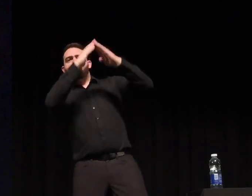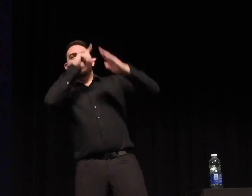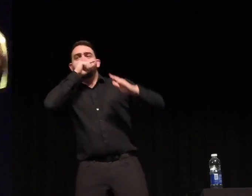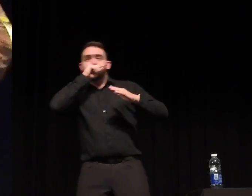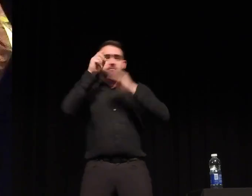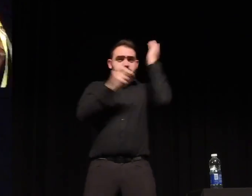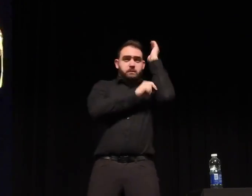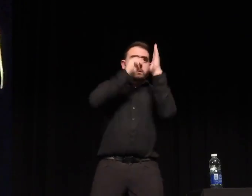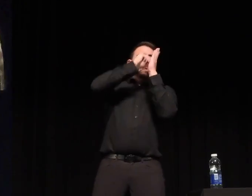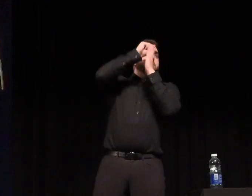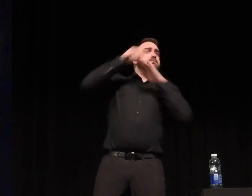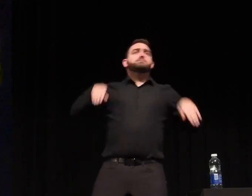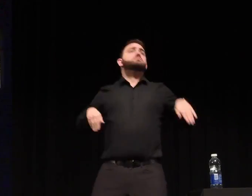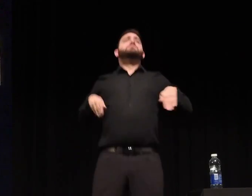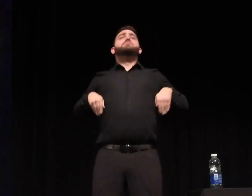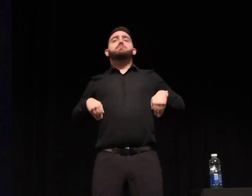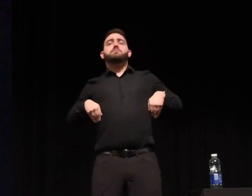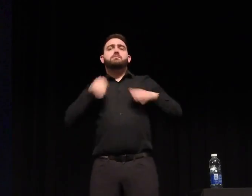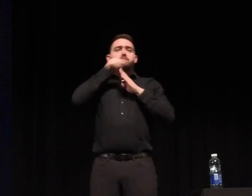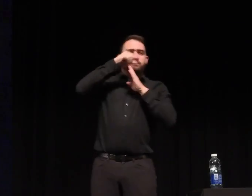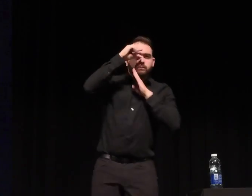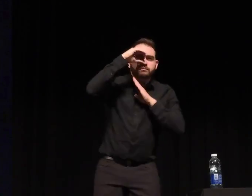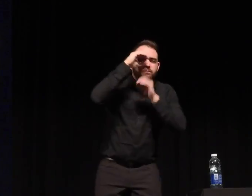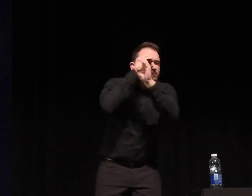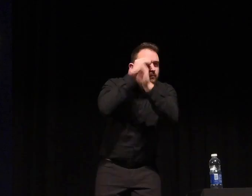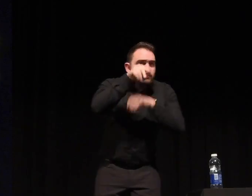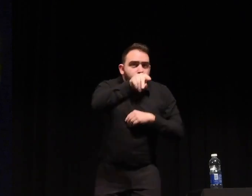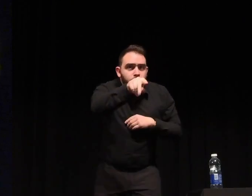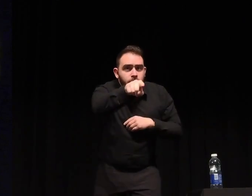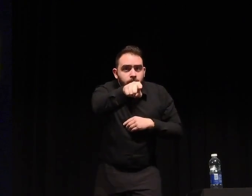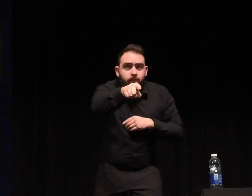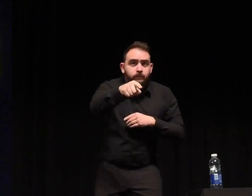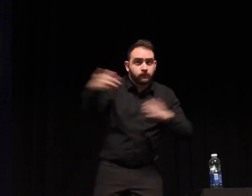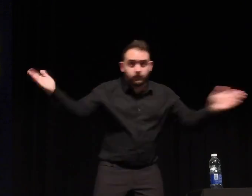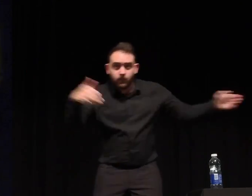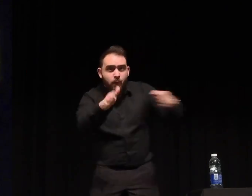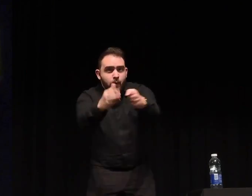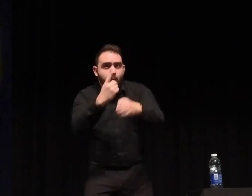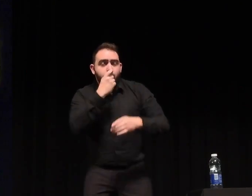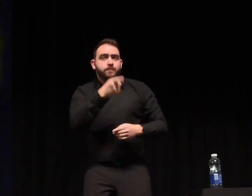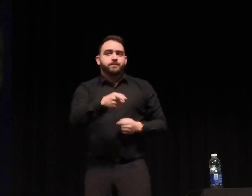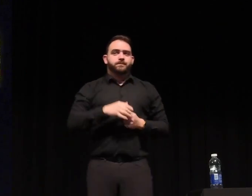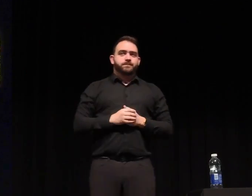regardaient. Même les rives avaient plein de poissons qui regardaient.